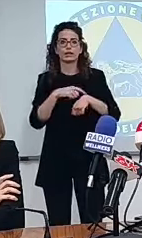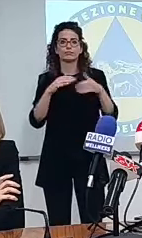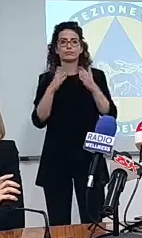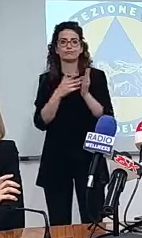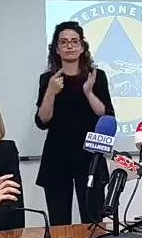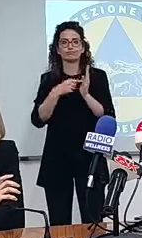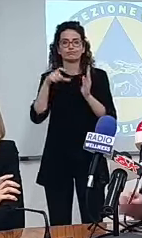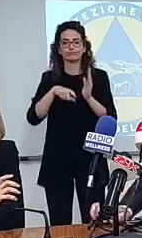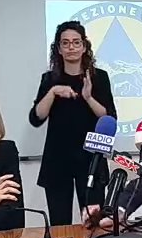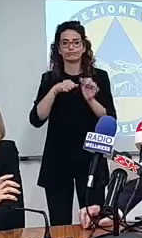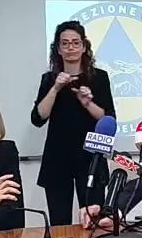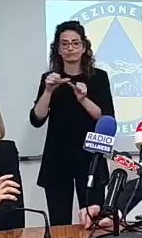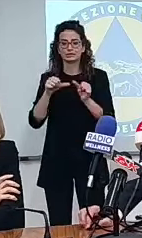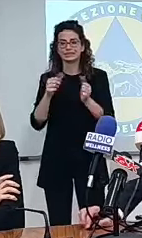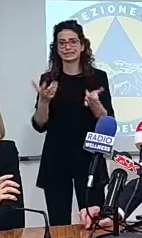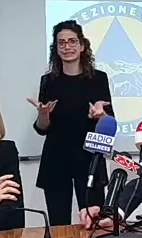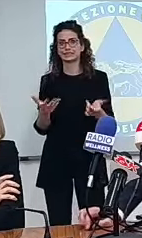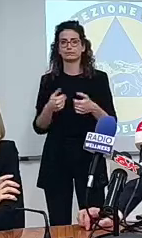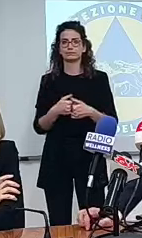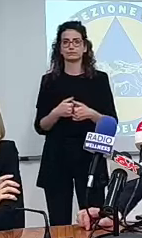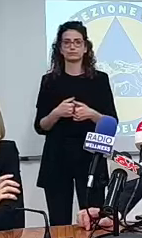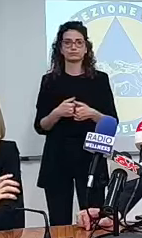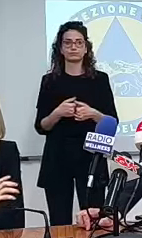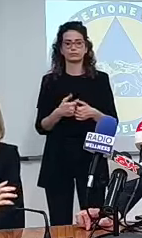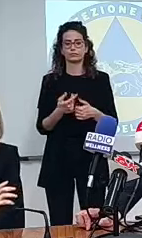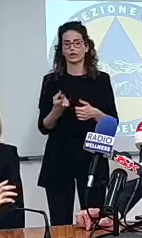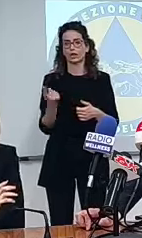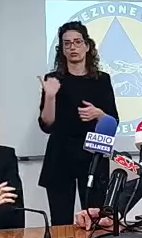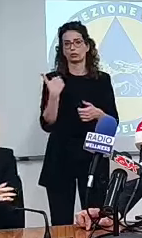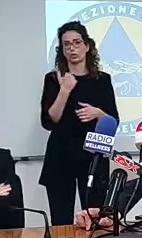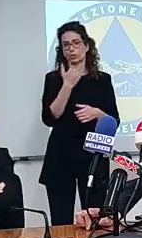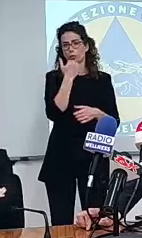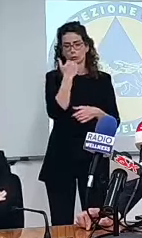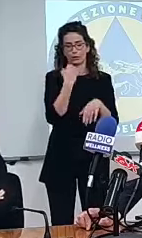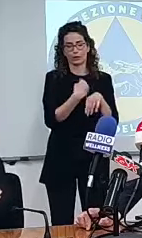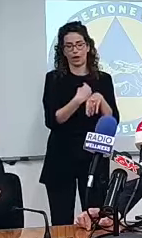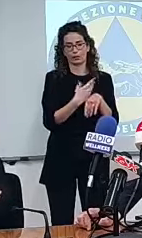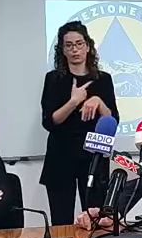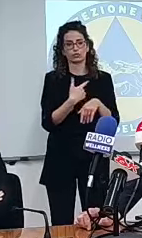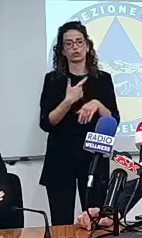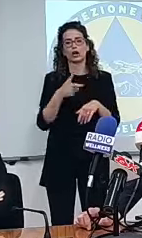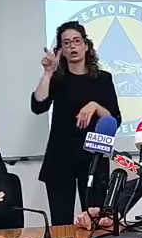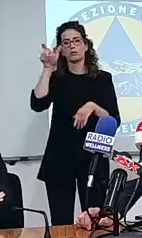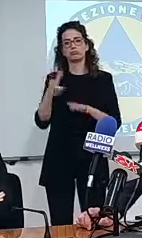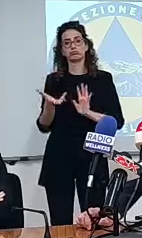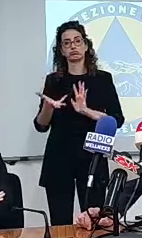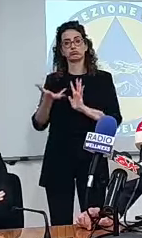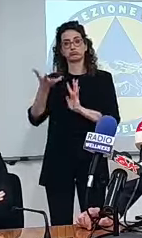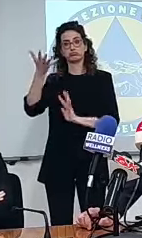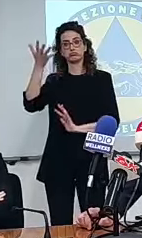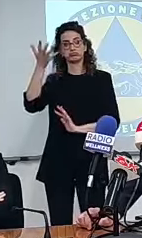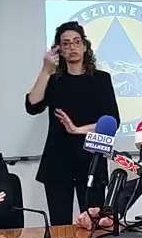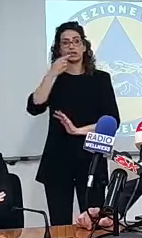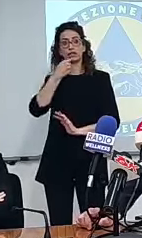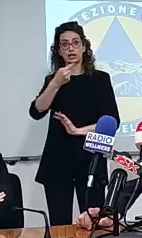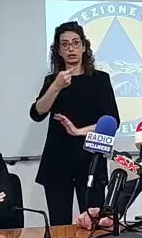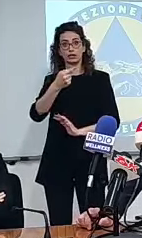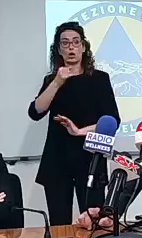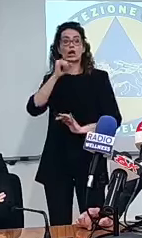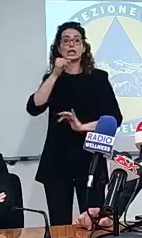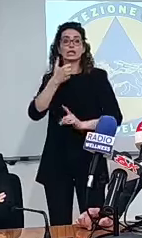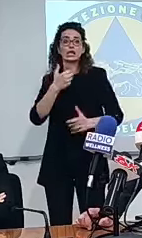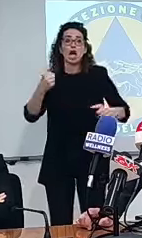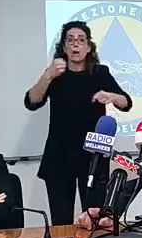cittadino. L'altro giorno c'è stato, scusatemi sta battuta, c'è stato un luminare che ha detto sì gli abbracci ma ancora no